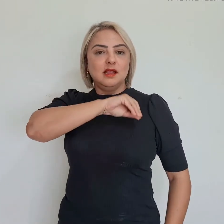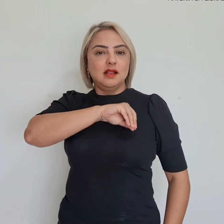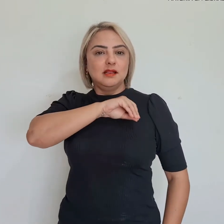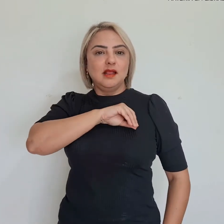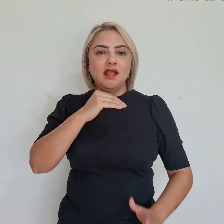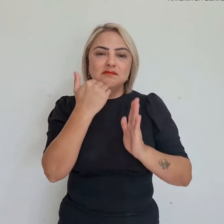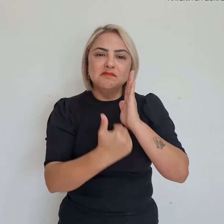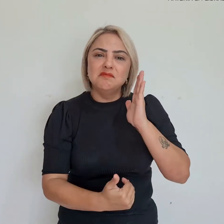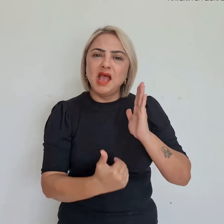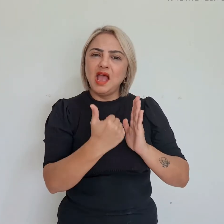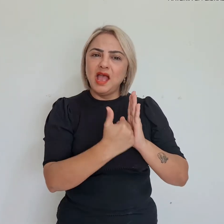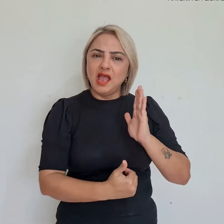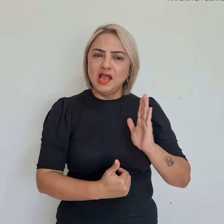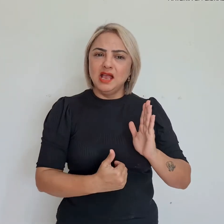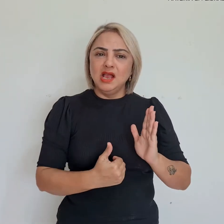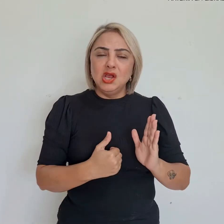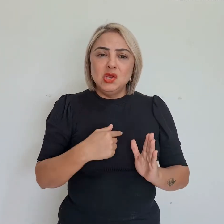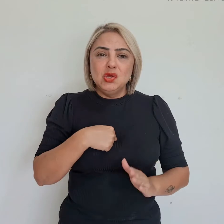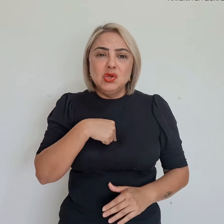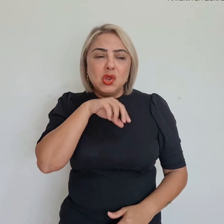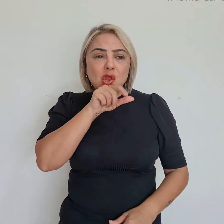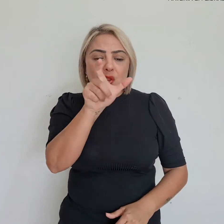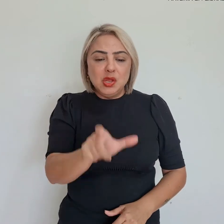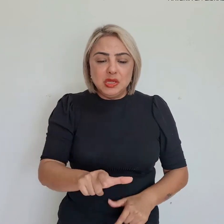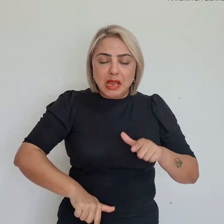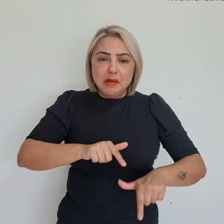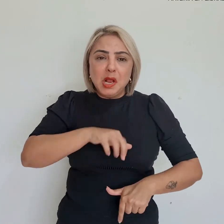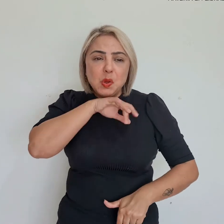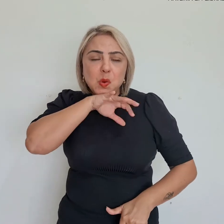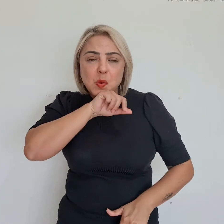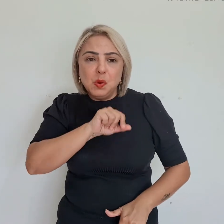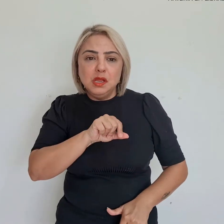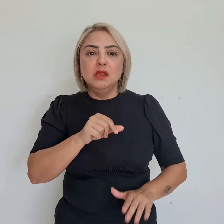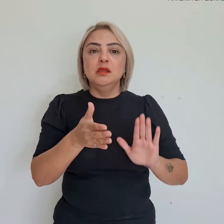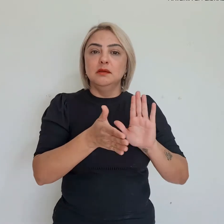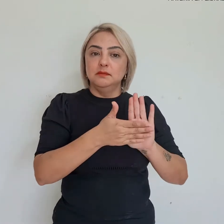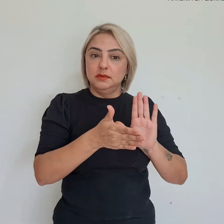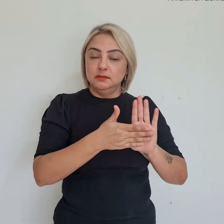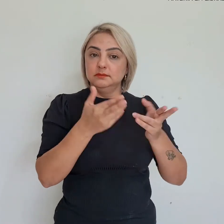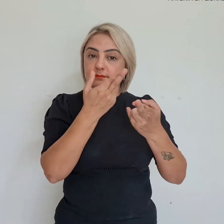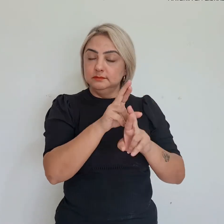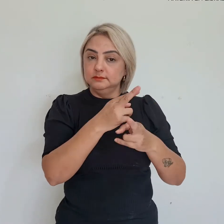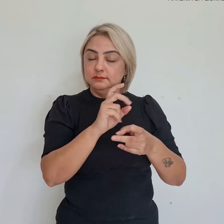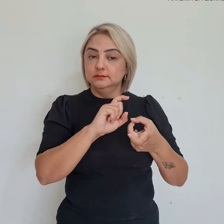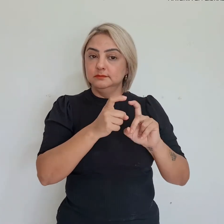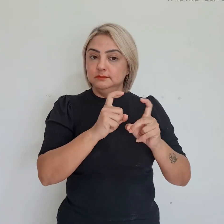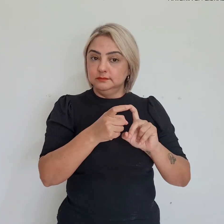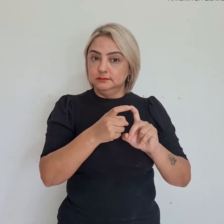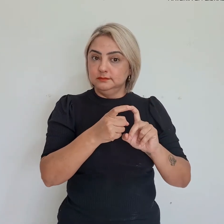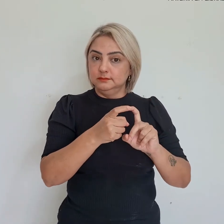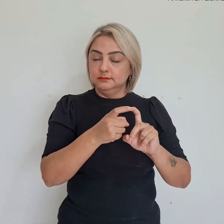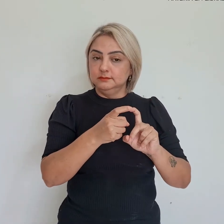baixos e condições piores de trabalho, e a proposta da reforma administrativa é que